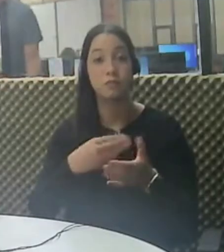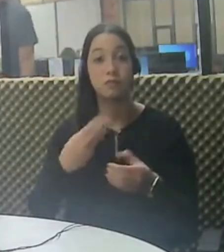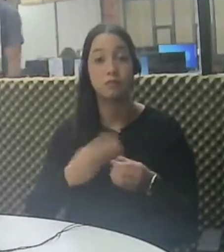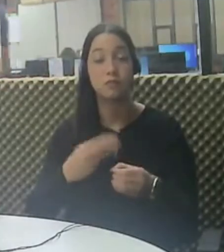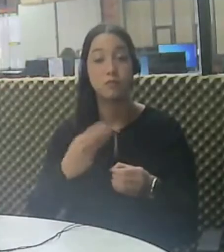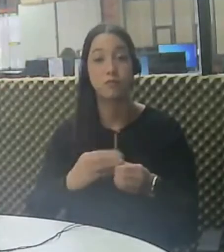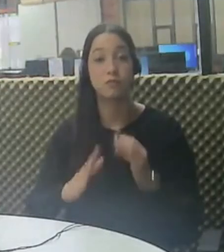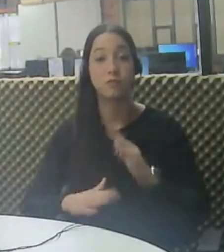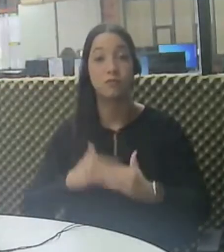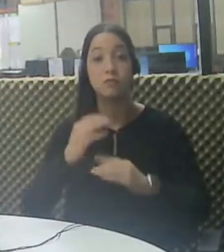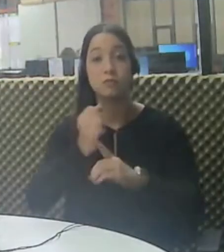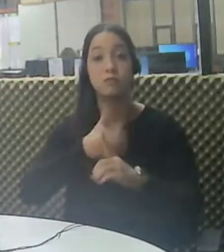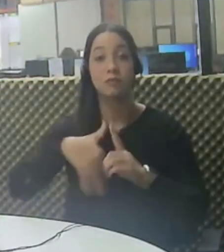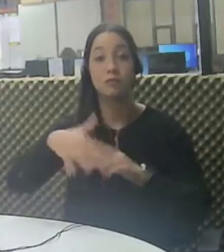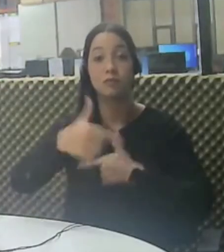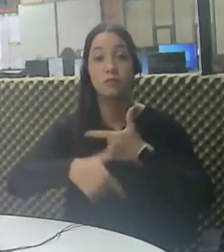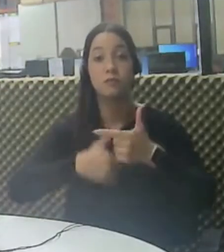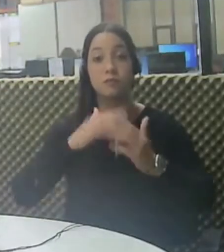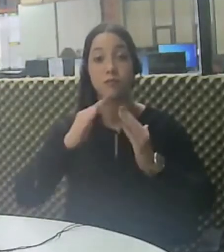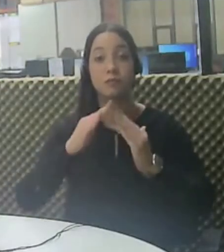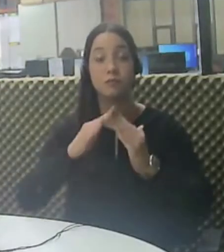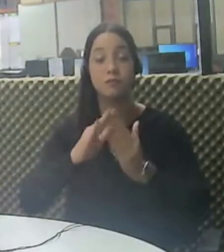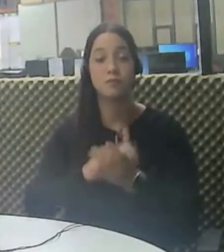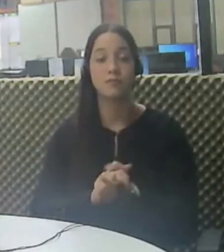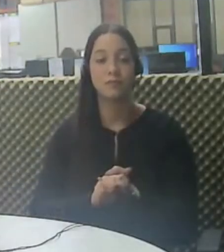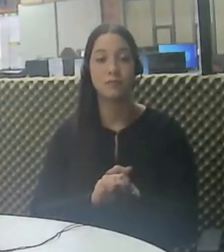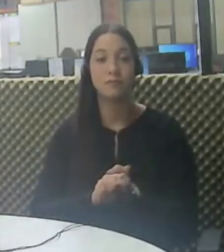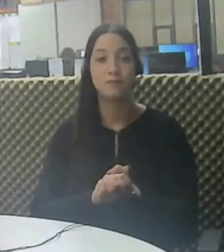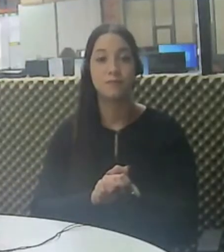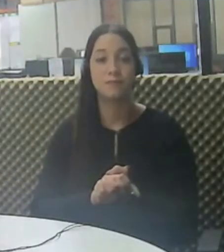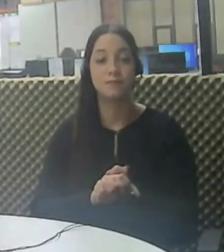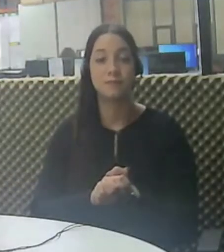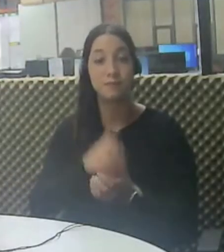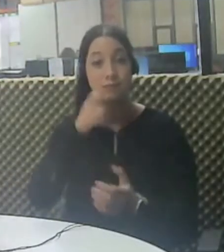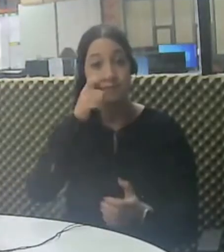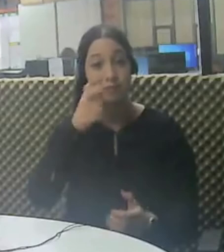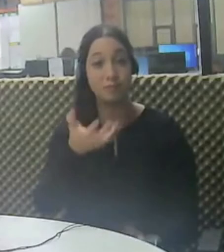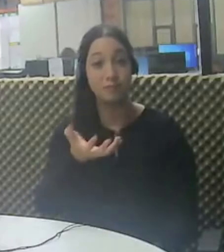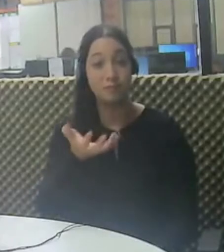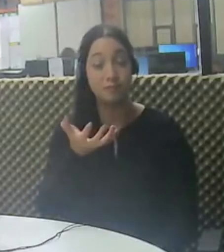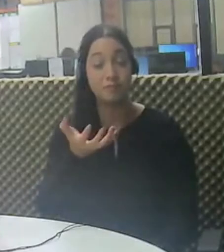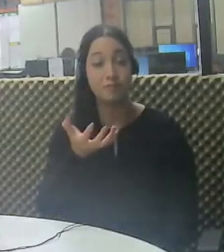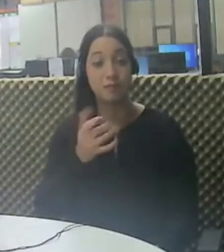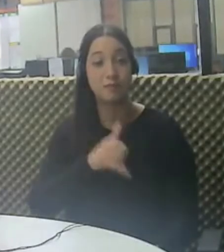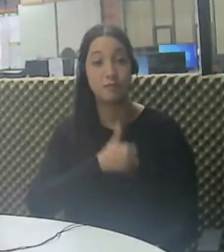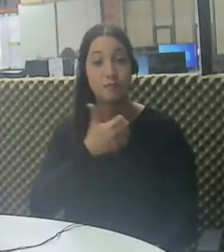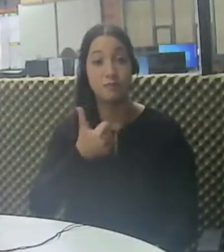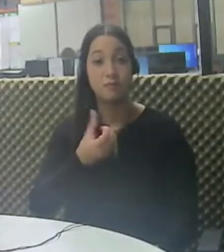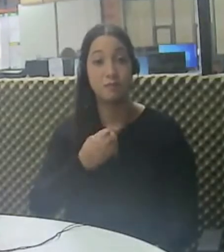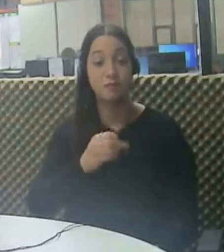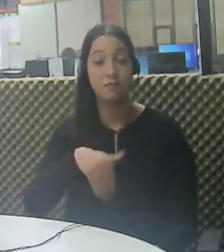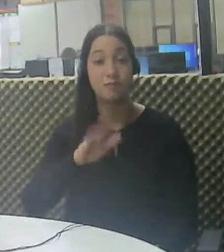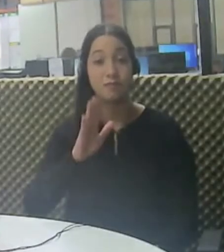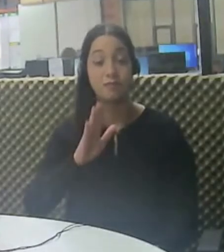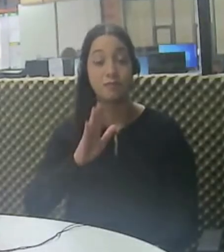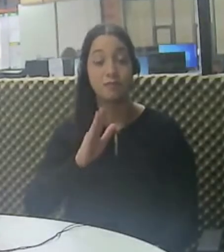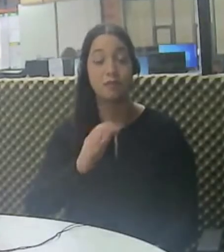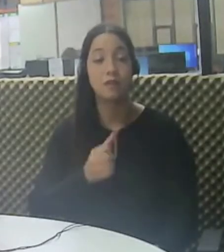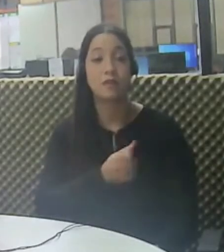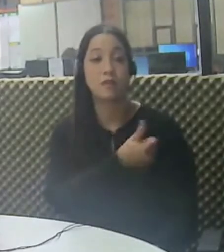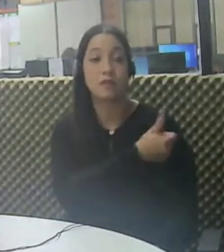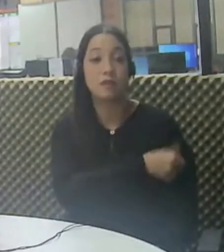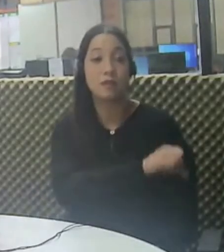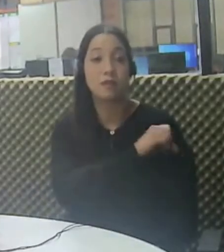Municipal de Desenvolvimento Social, Trabalho e Habitação. Os interessados devem ter mais de 16 anos, ensino